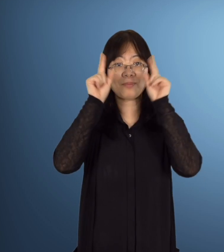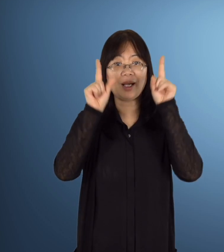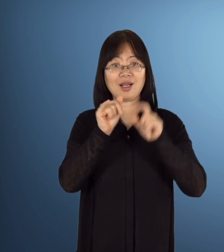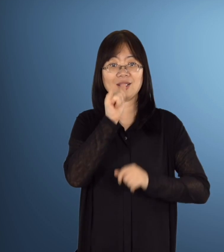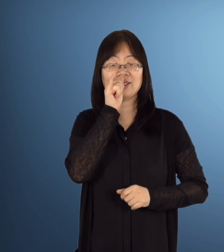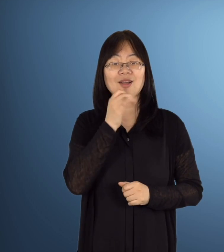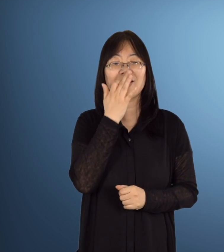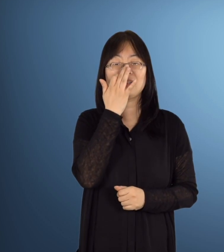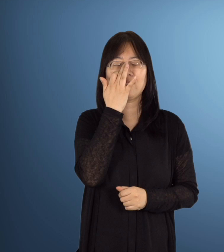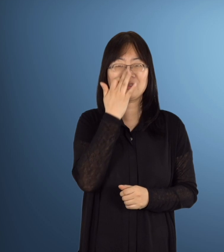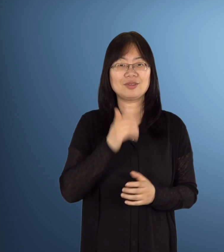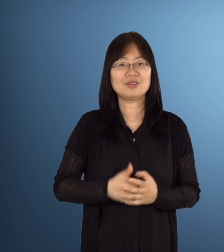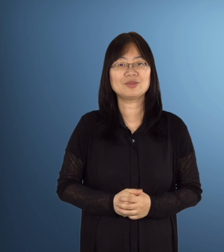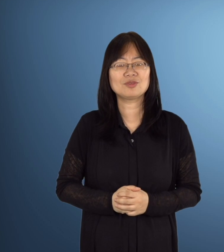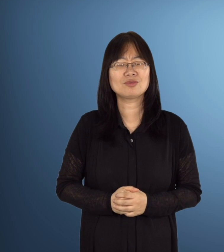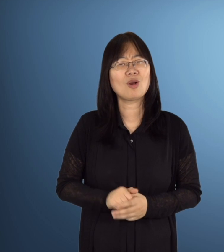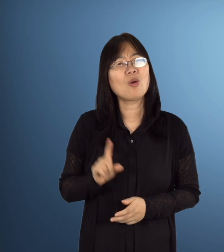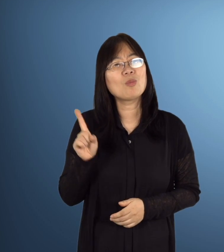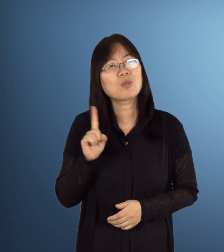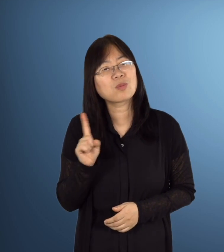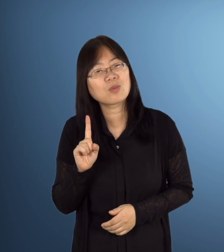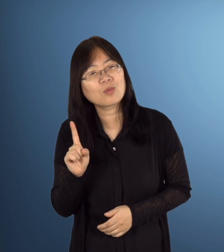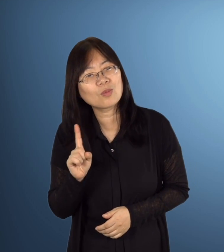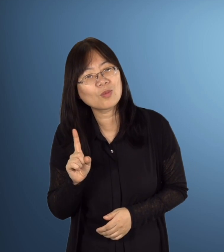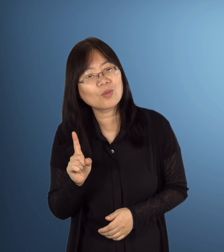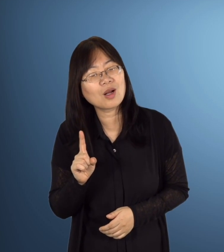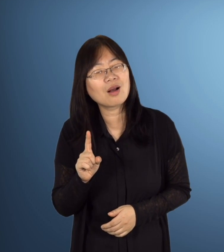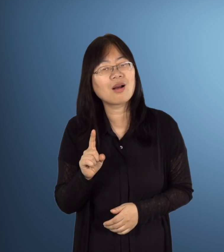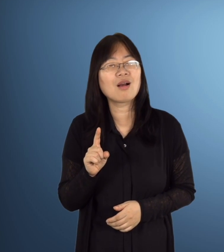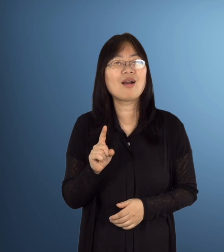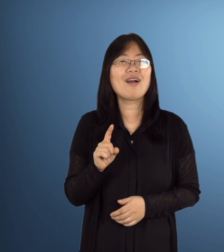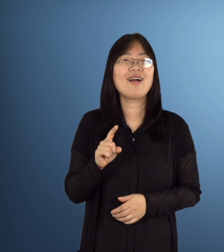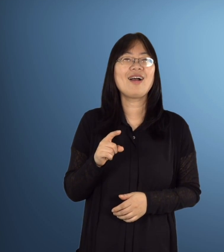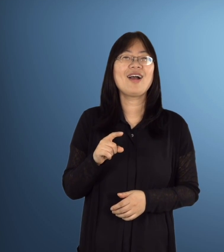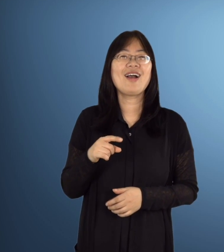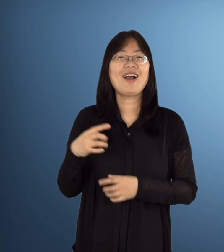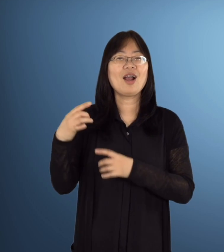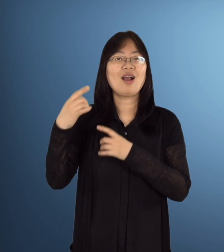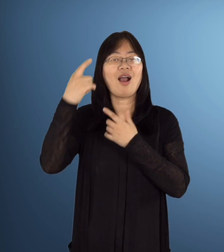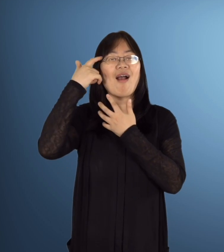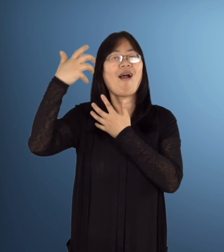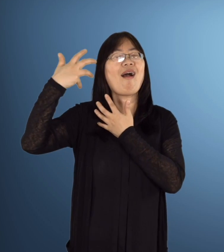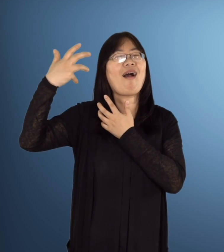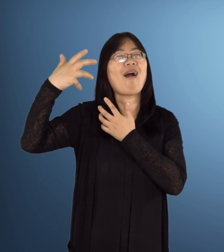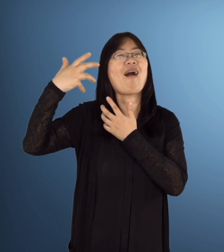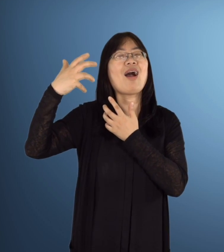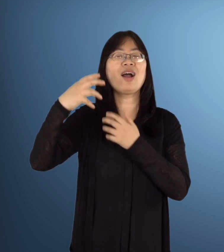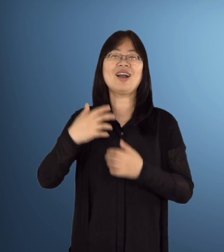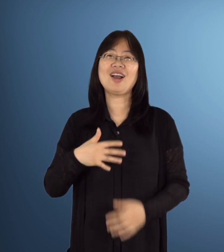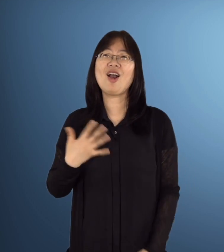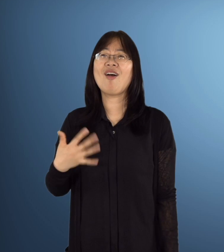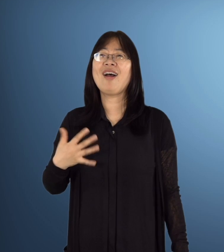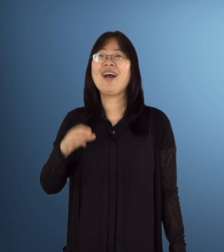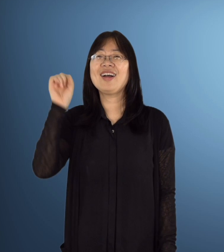겁니다. 무슨 뽕 맞은 사람처럼 이야 새벽이다 이러고 일어나는 사람은